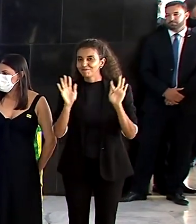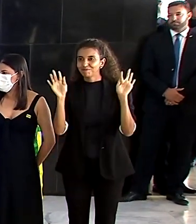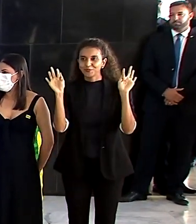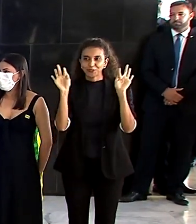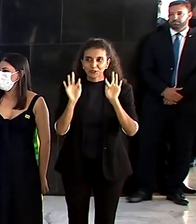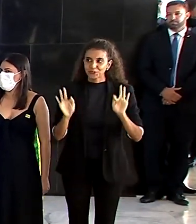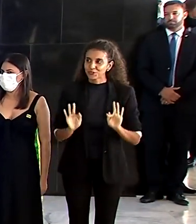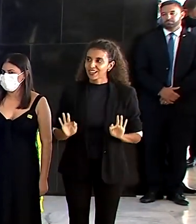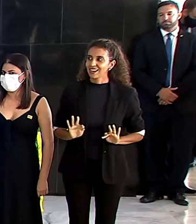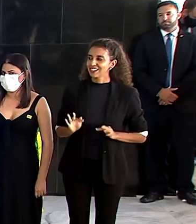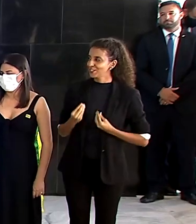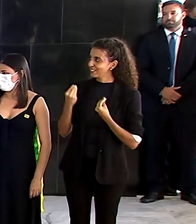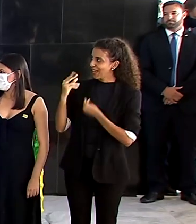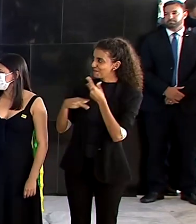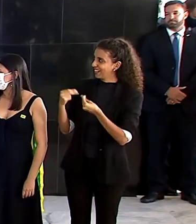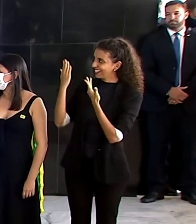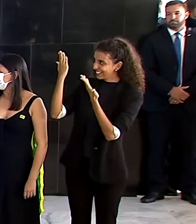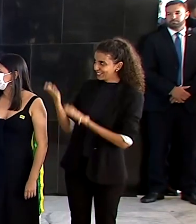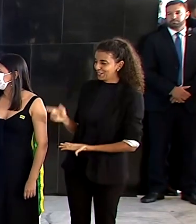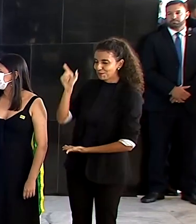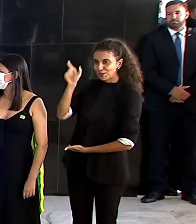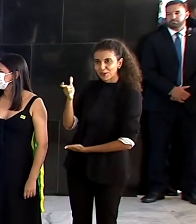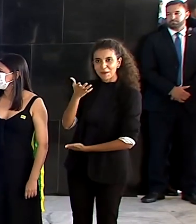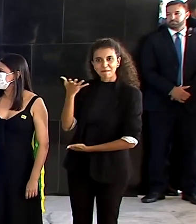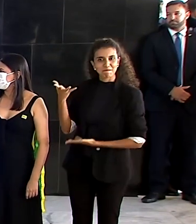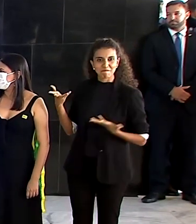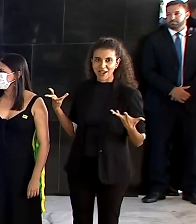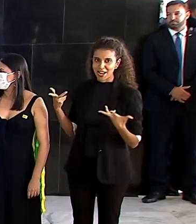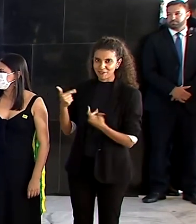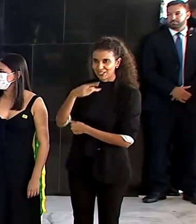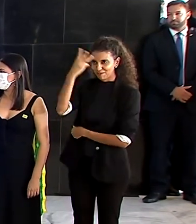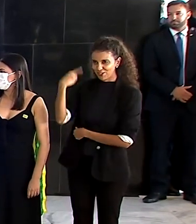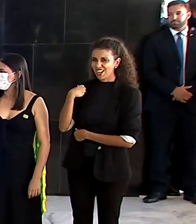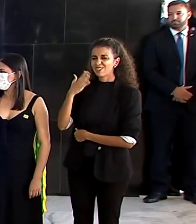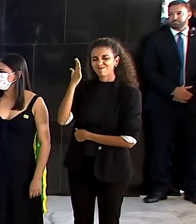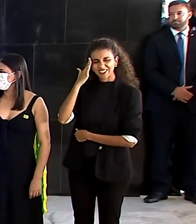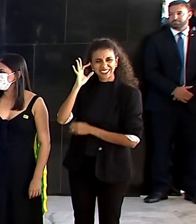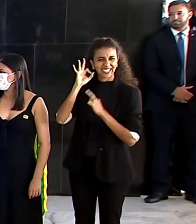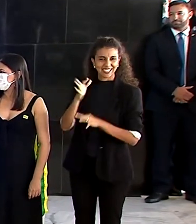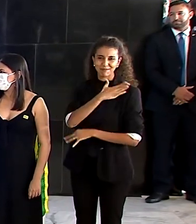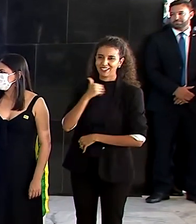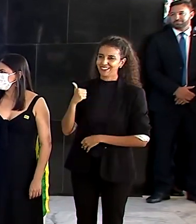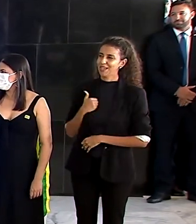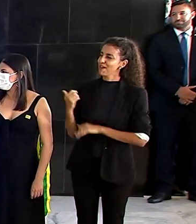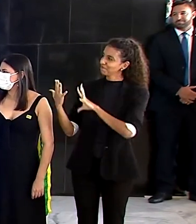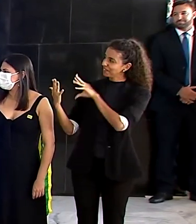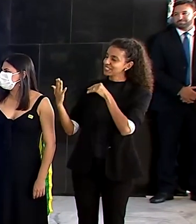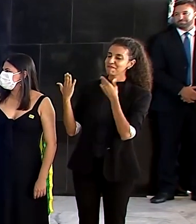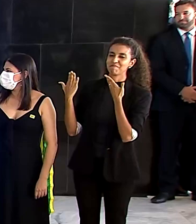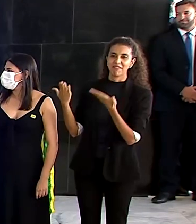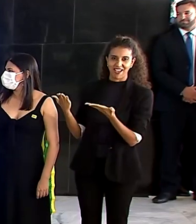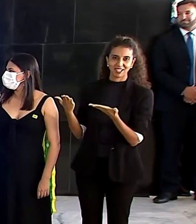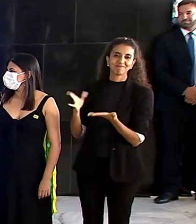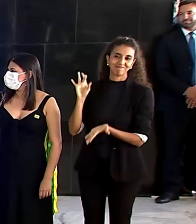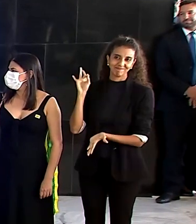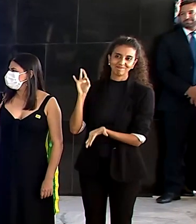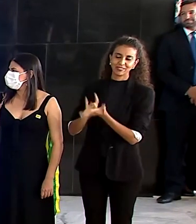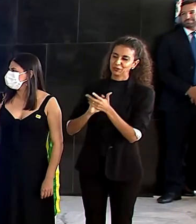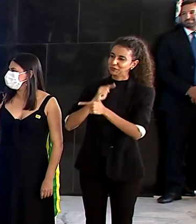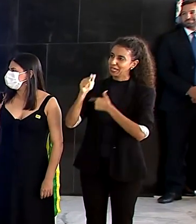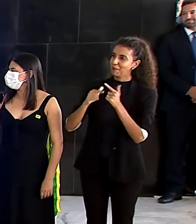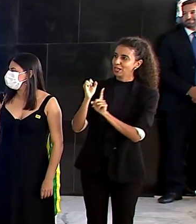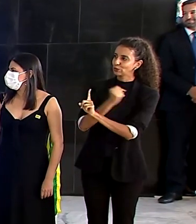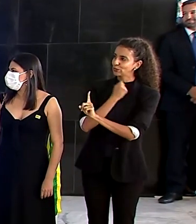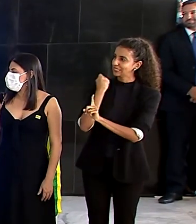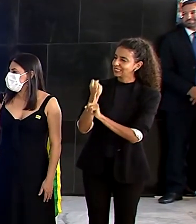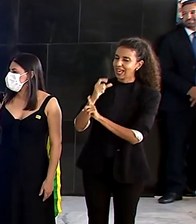de presentear essa pessoa maravilhosa, que é a Michele. Eu tinha certeza que ela ia ser uma primeira-dama exemplar, como vem sendo, com o seu trabalho